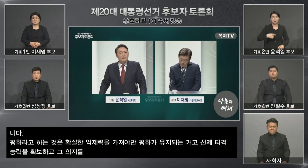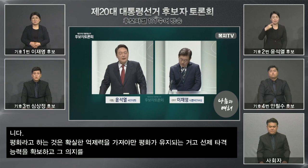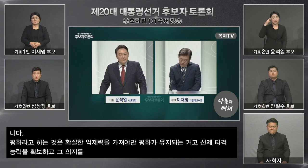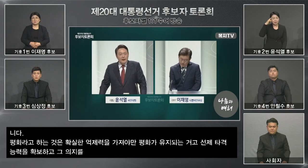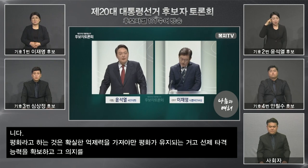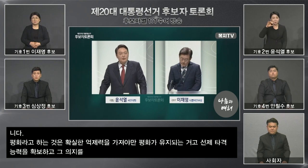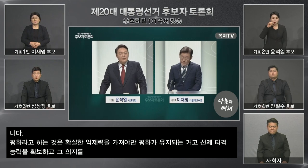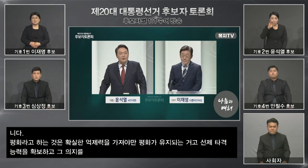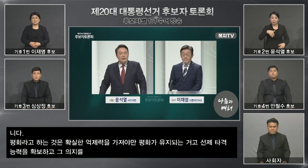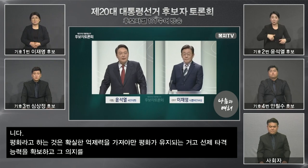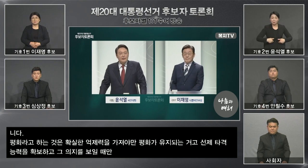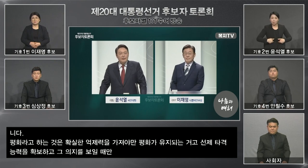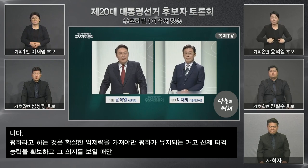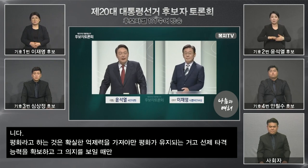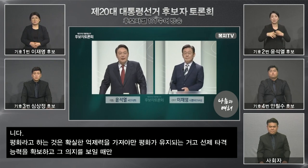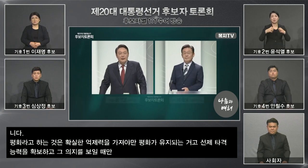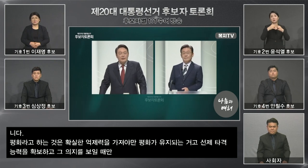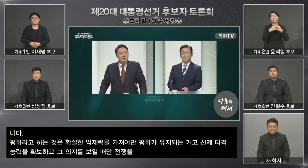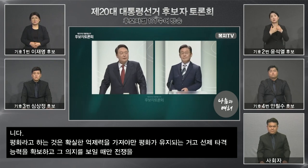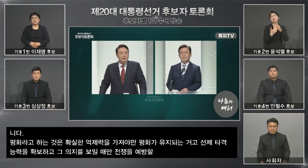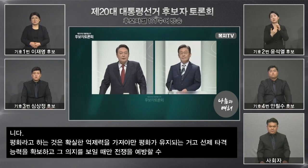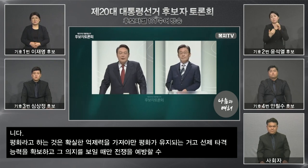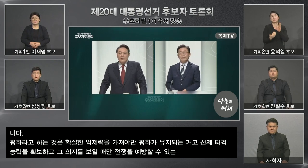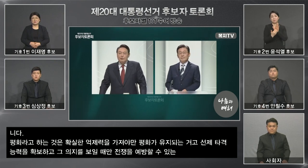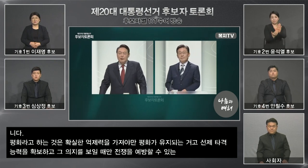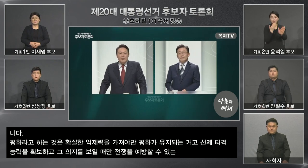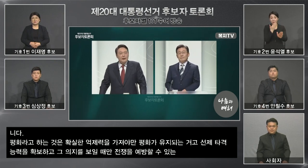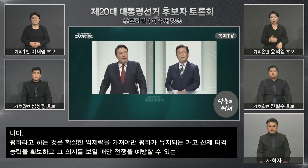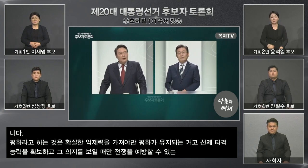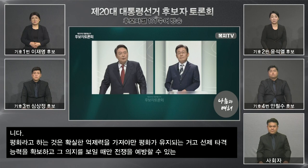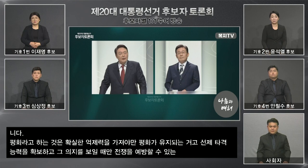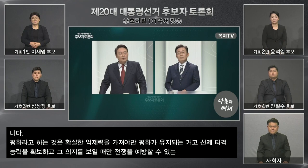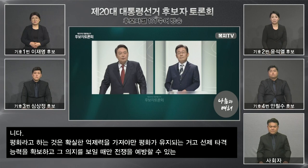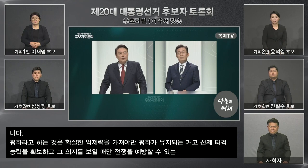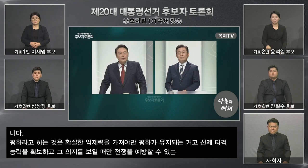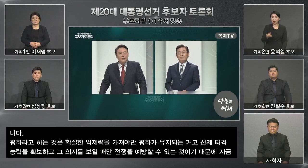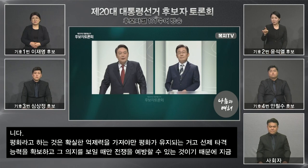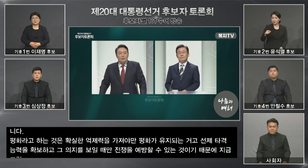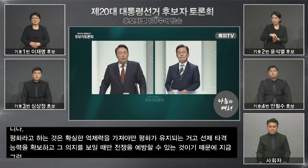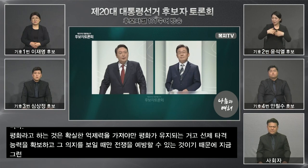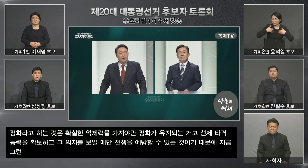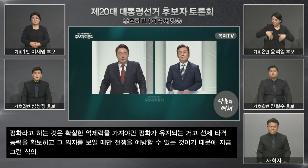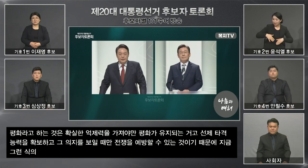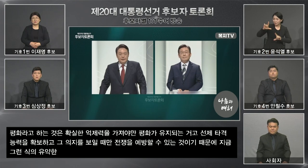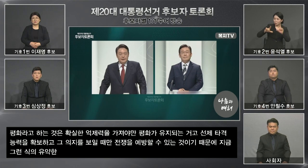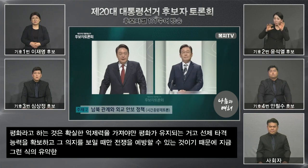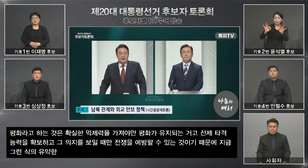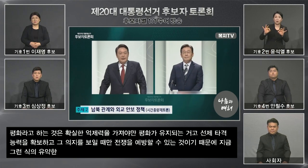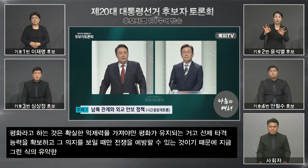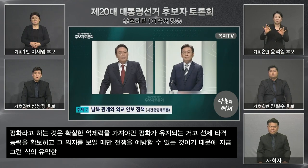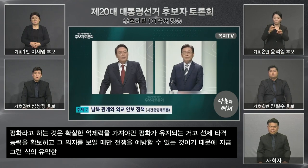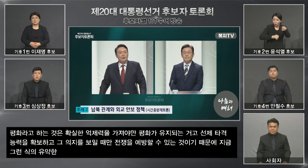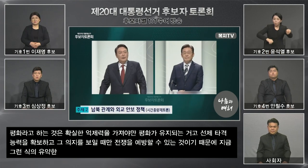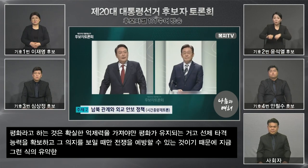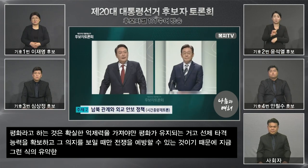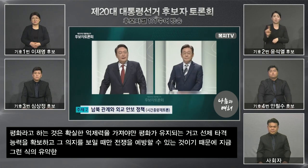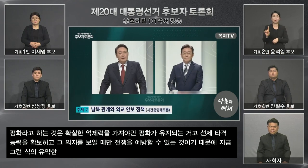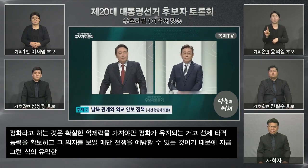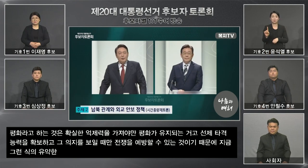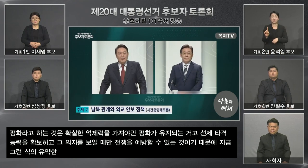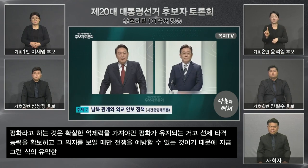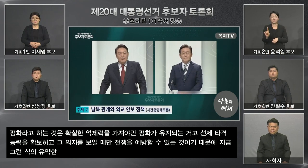전쟁을 예방할 수 있는 것이기 때문에 지금 그런 식의 융약한 태도를 가지고는 오히려 더